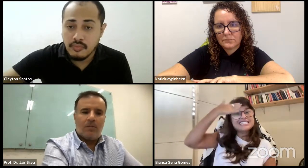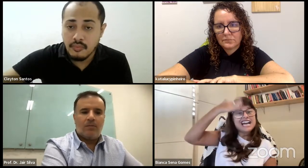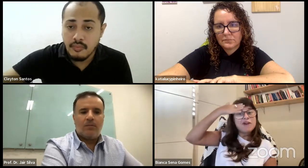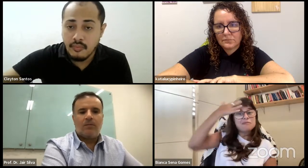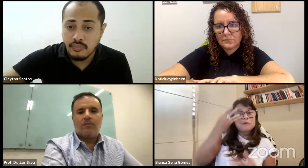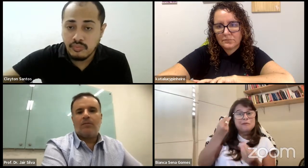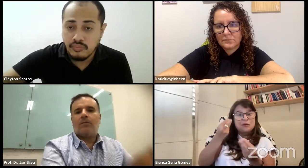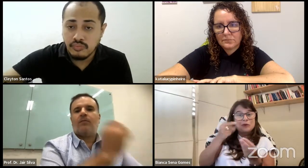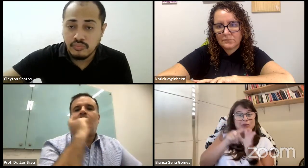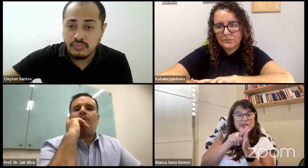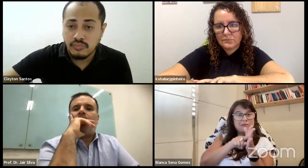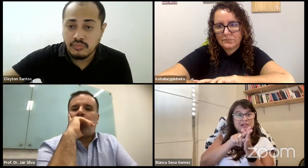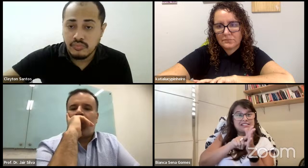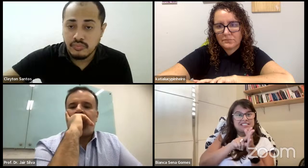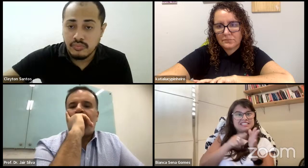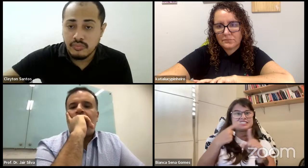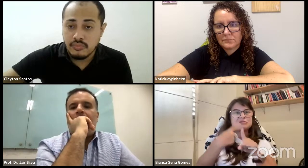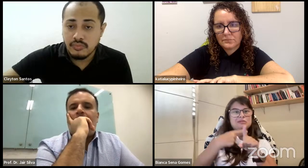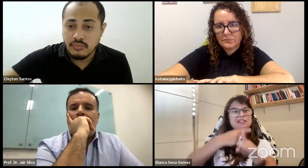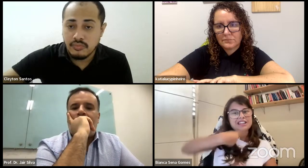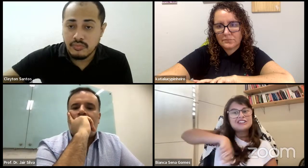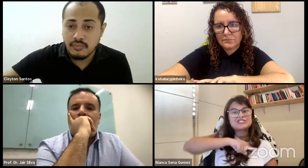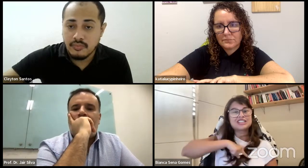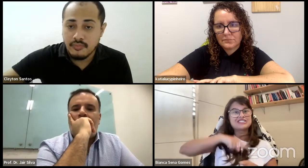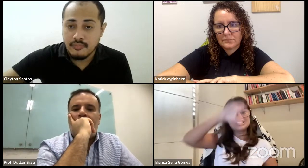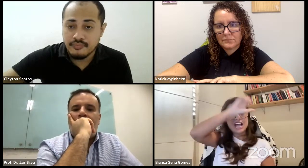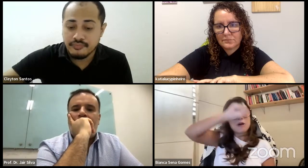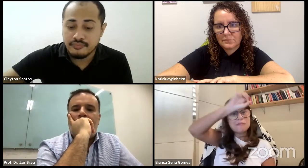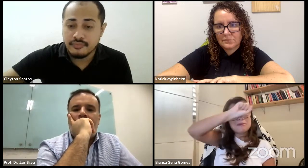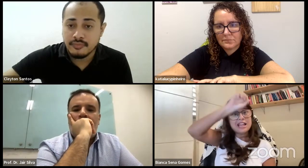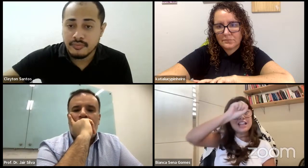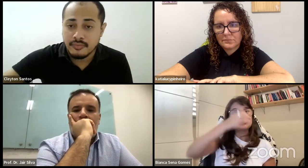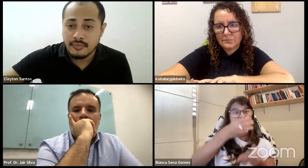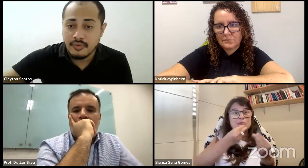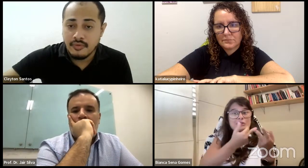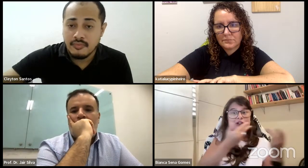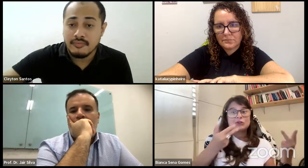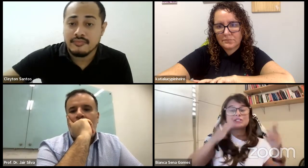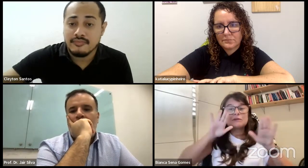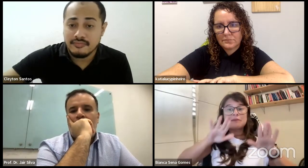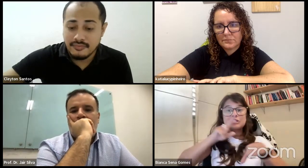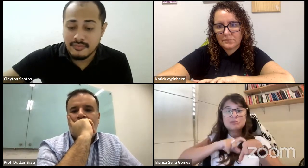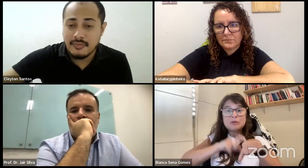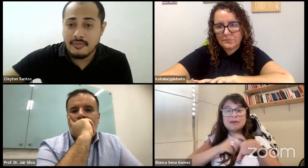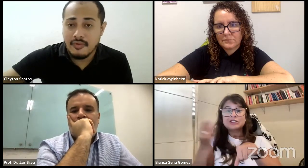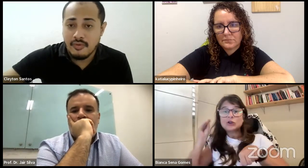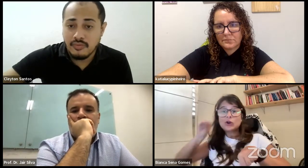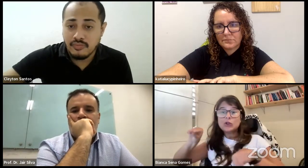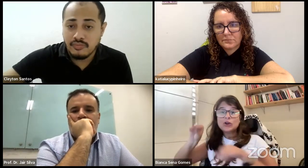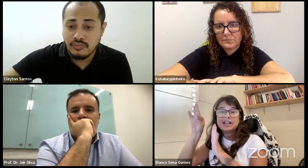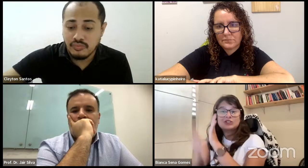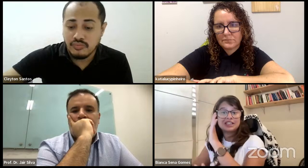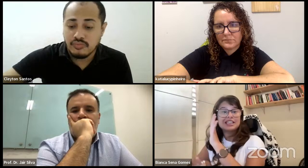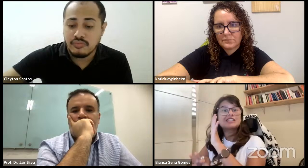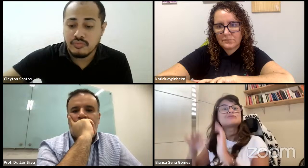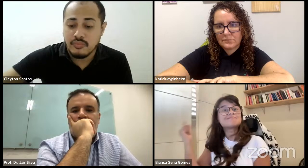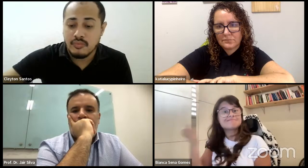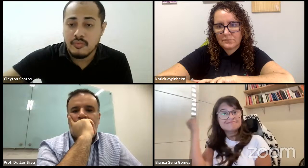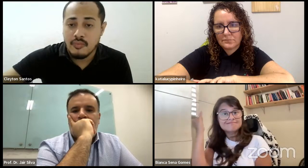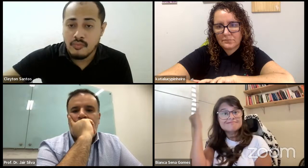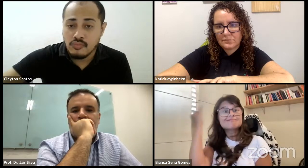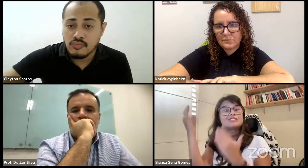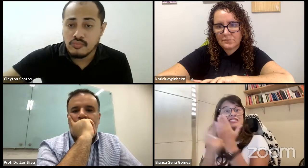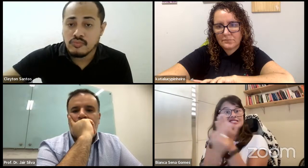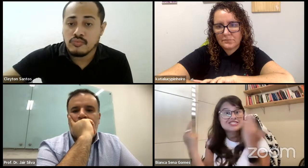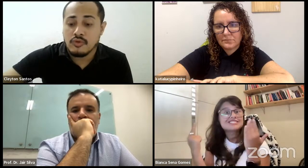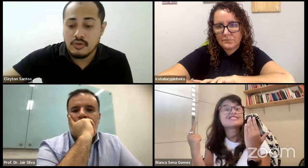compreenda no momento da leitura. E que a gente saiba de fato onde está baseada essa sua pesquisa, né? Porque você de fato aprendeu muita